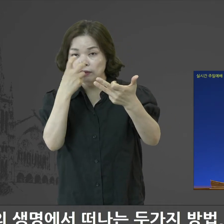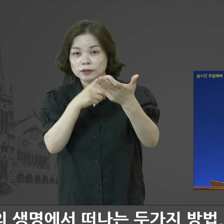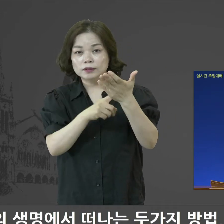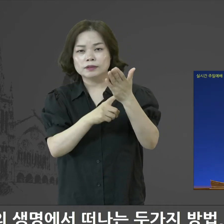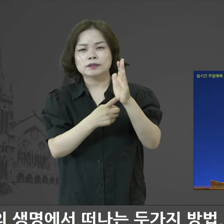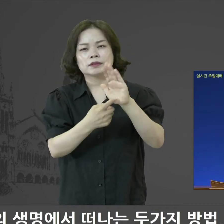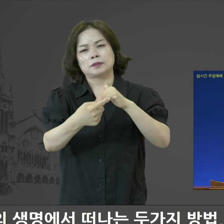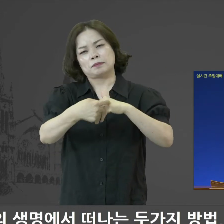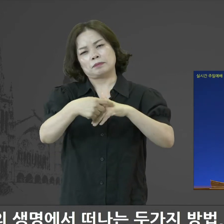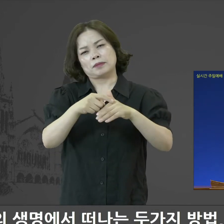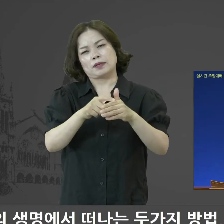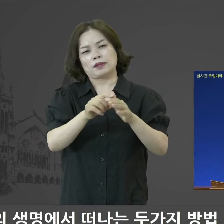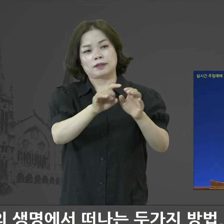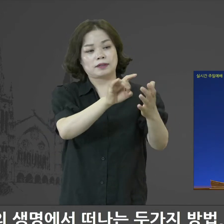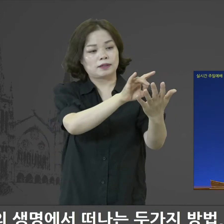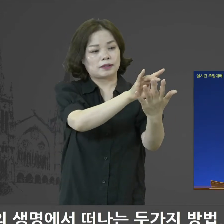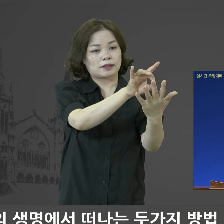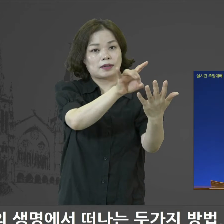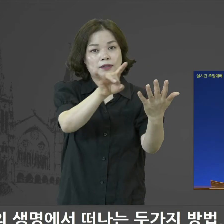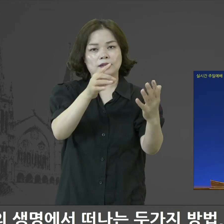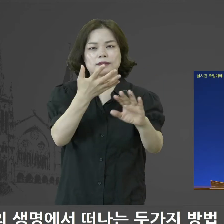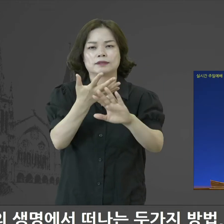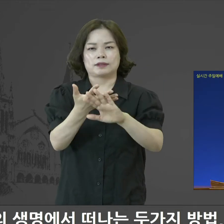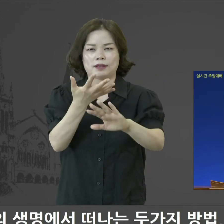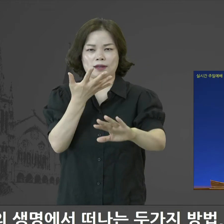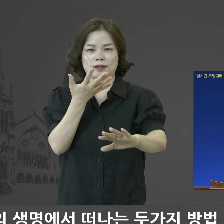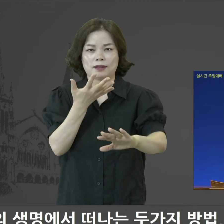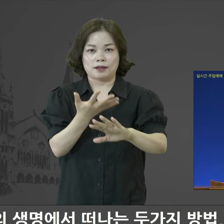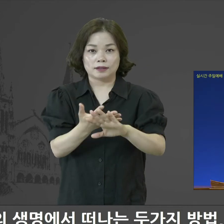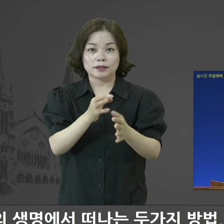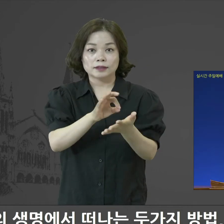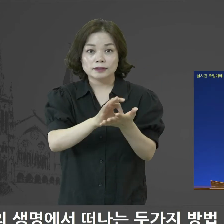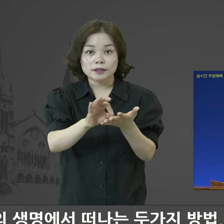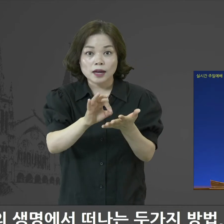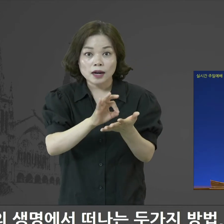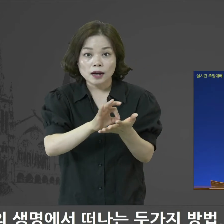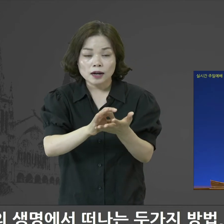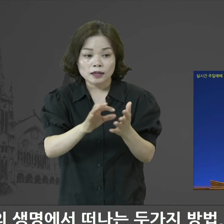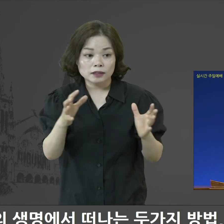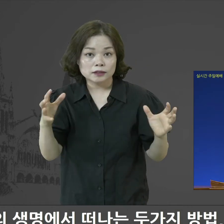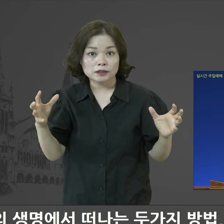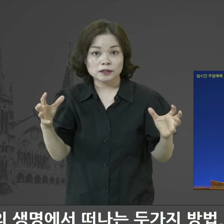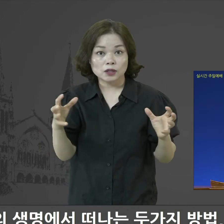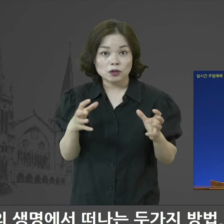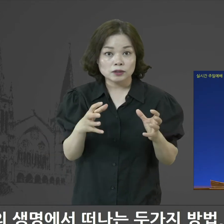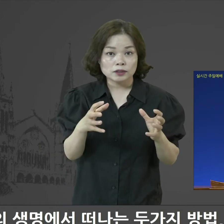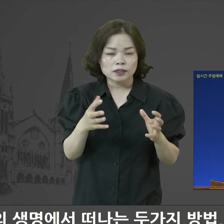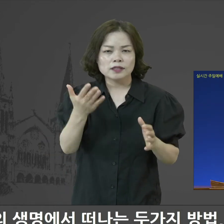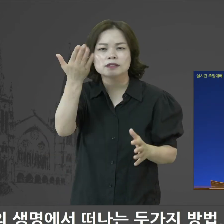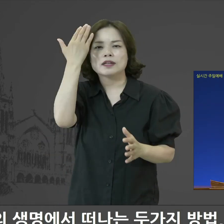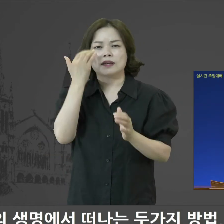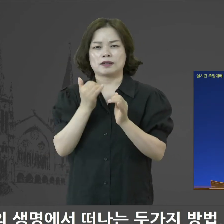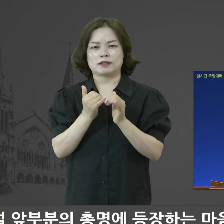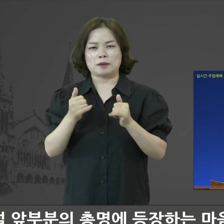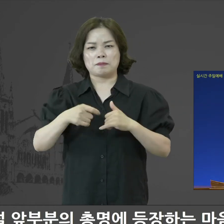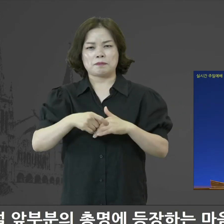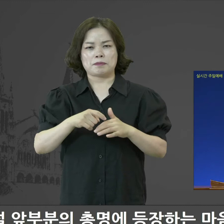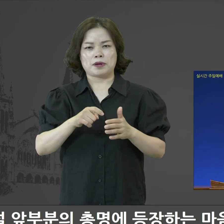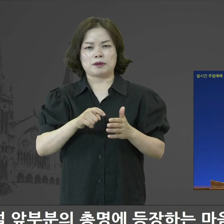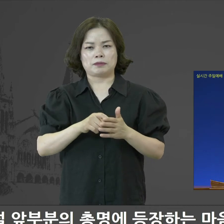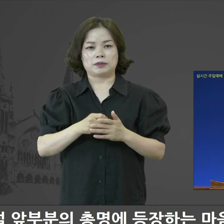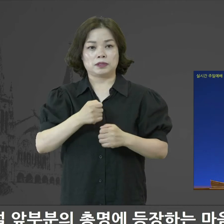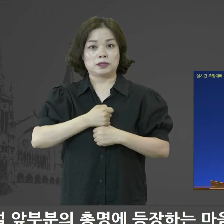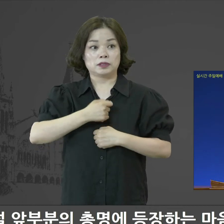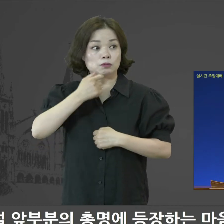등장하는 마음, 각각 다 다른 원어가 쓰이고 있는데 이것들이 결합되어서 옛사람이 마음을 못 지키고